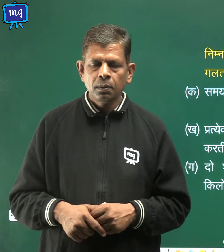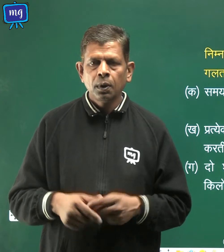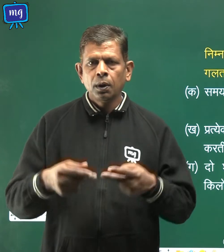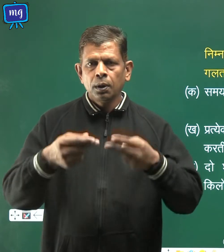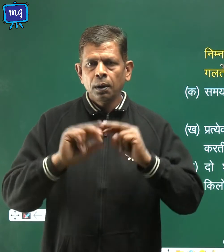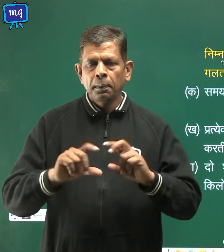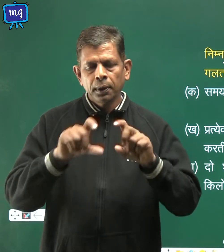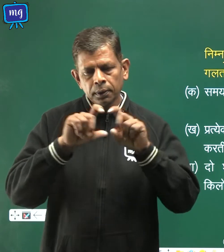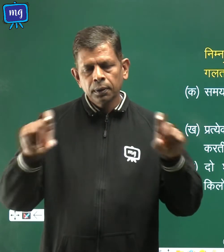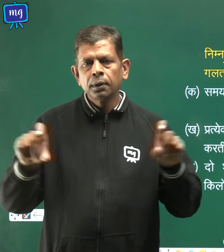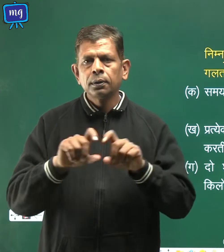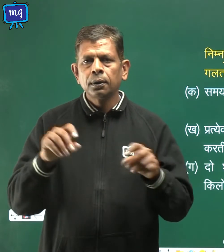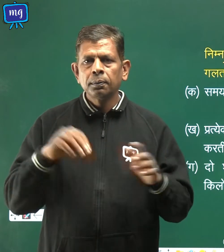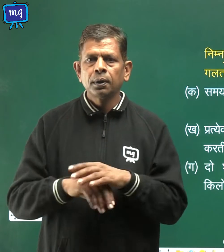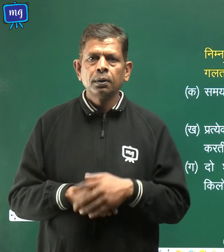निम्नलिखित कथन में